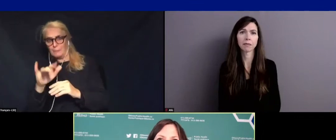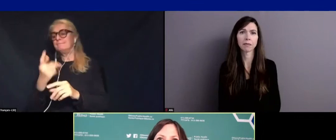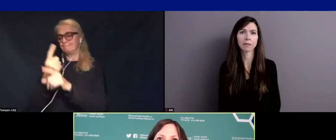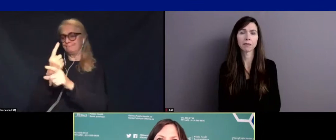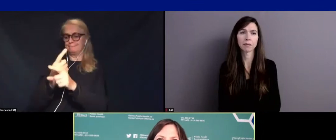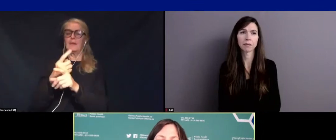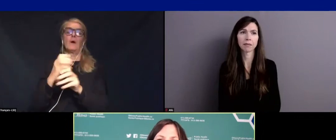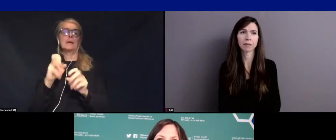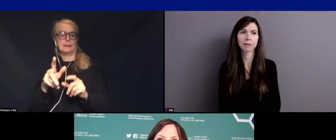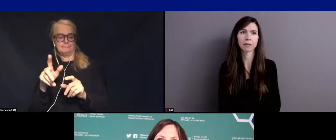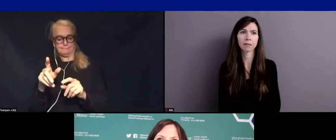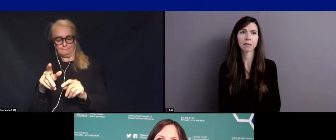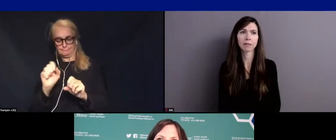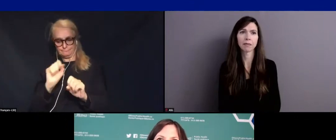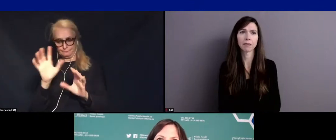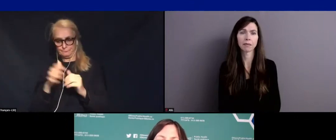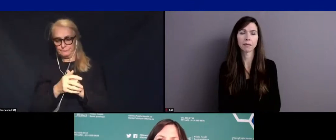d'accord.